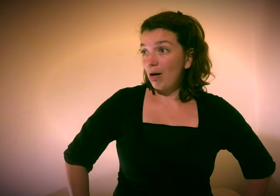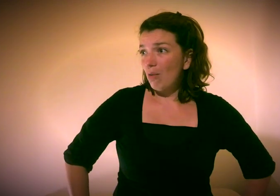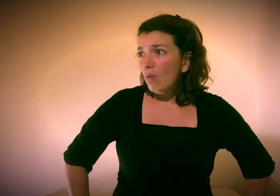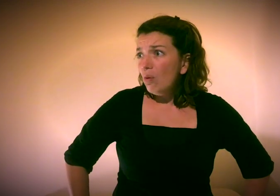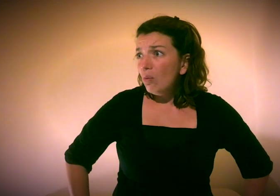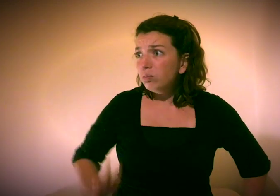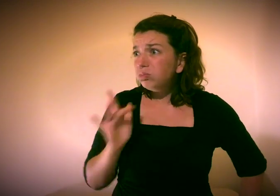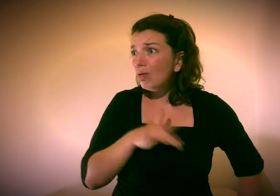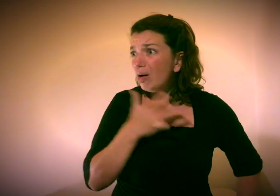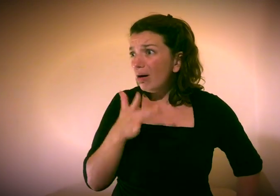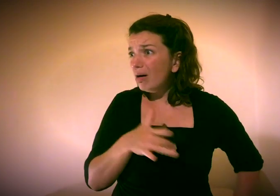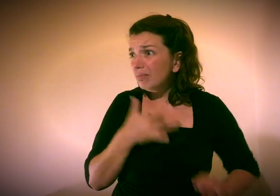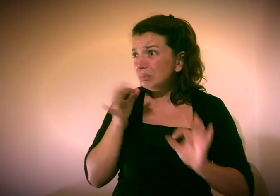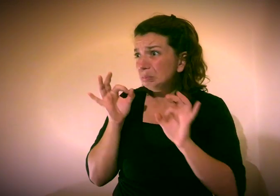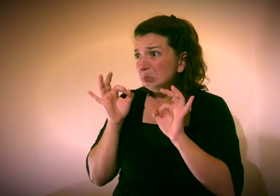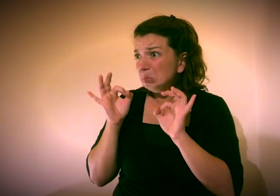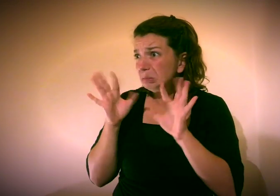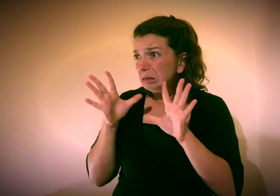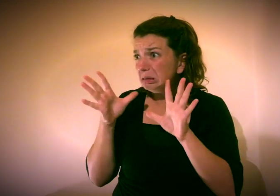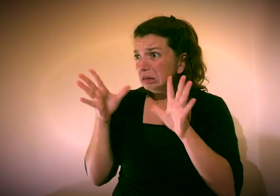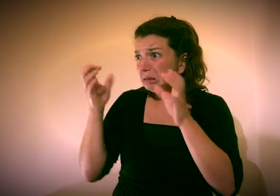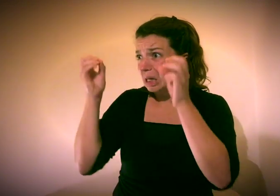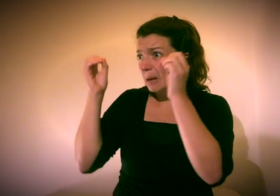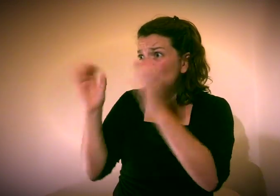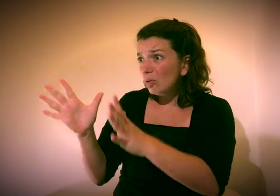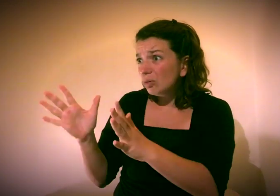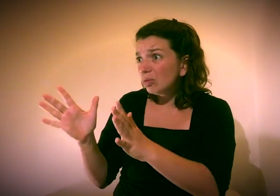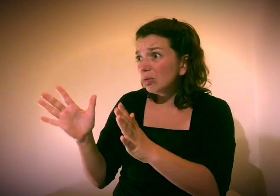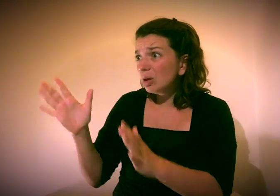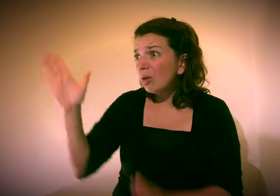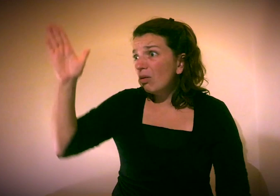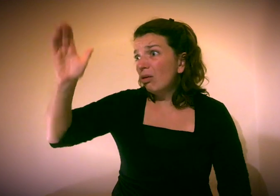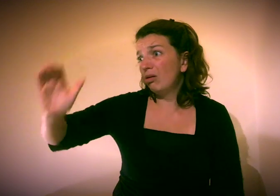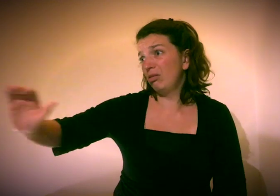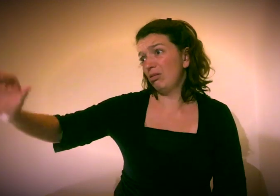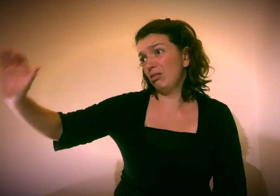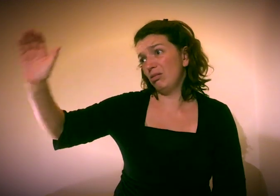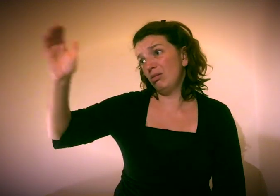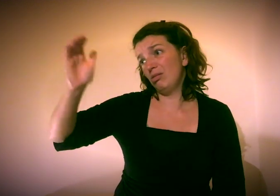Pauvre chien bleu, dit-elle en le caressant, tu as l'air abandonné.